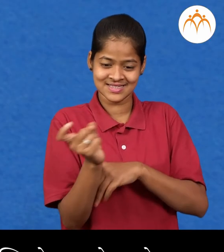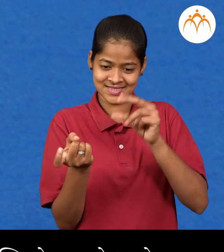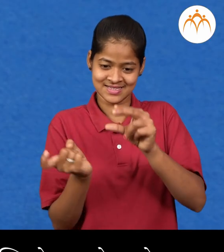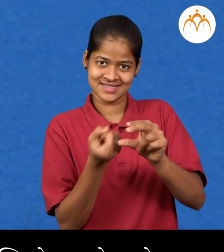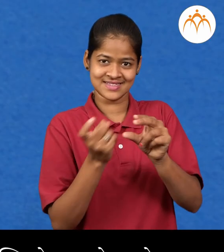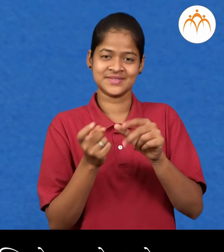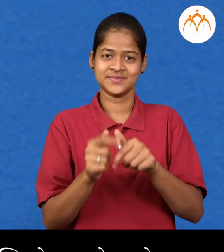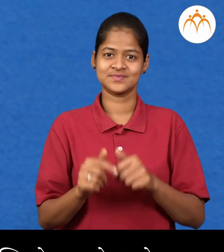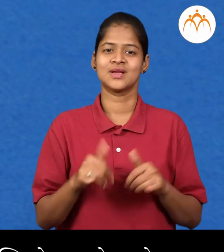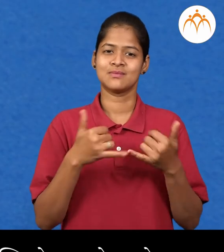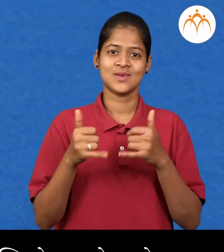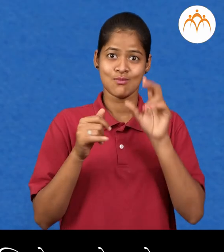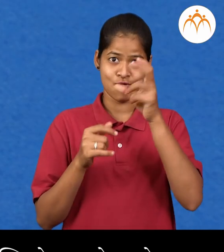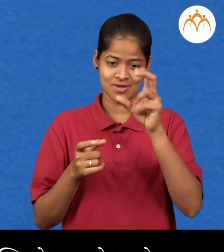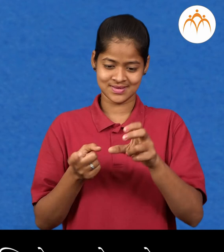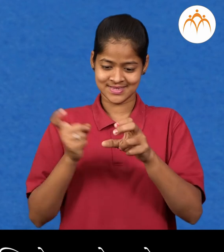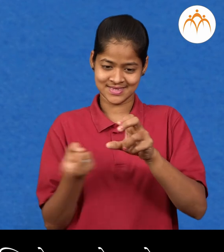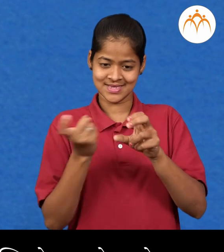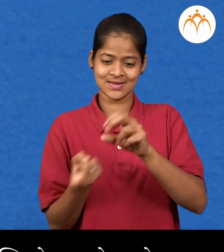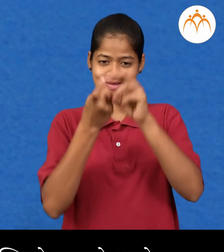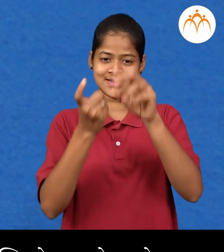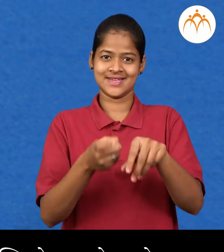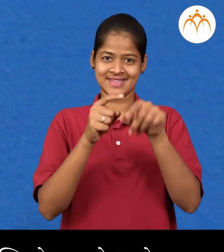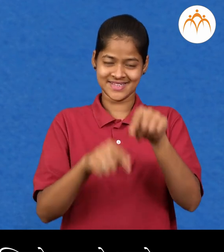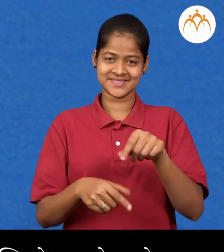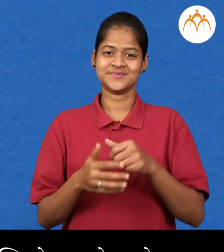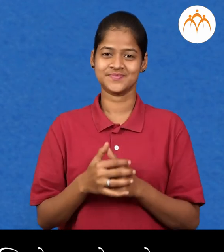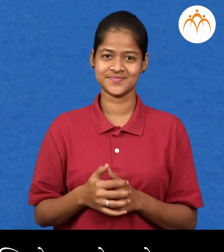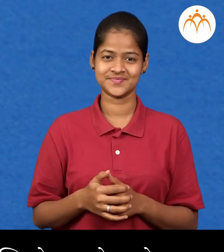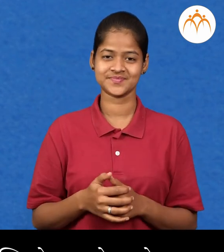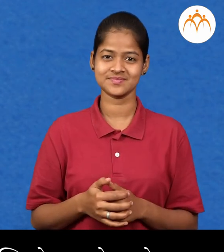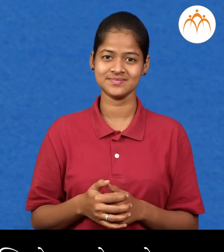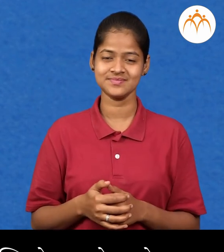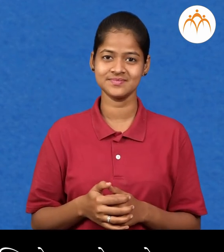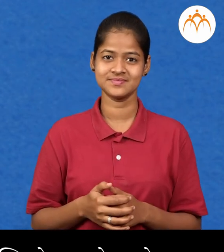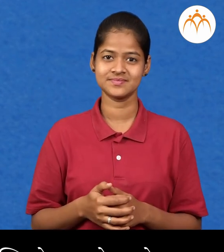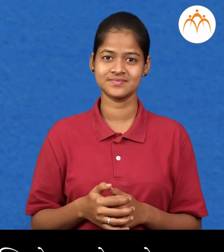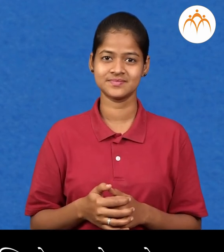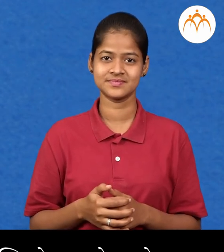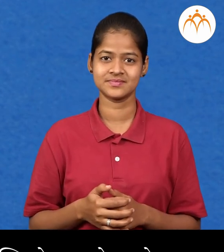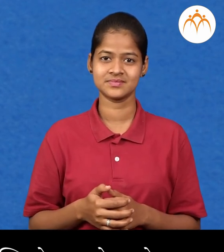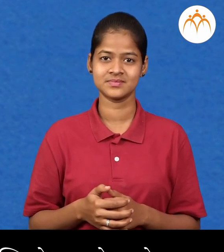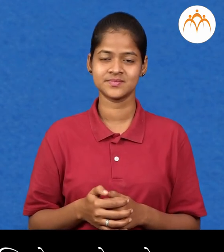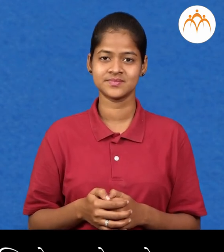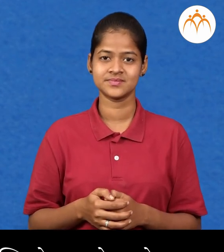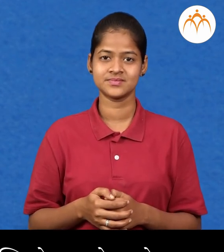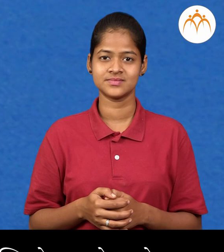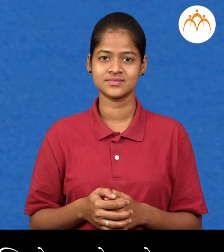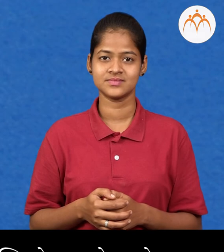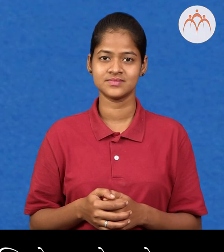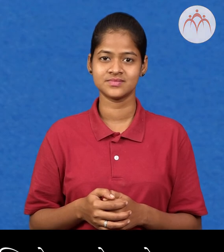हॉकी खेड़ा मध्ए बॉल हॉकी स्टिक ने मारा यह से